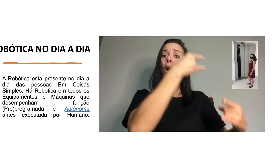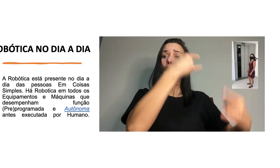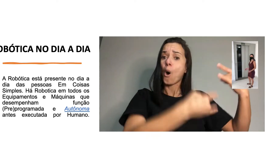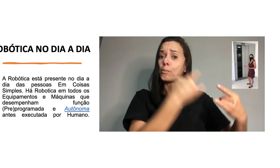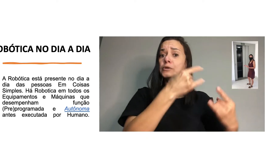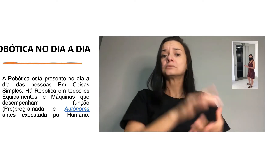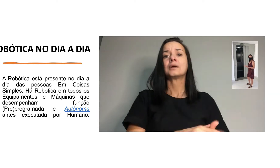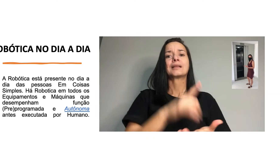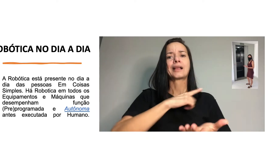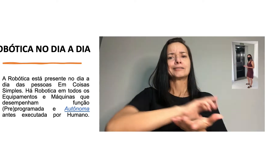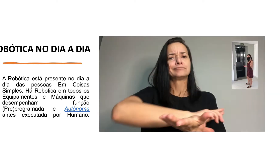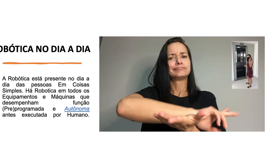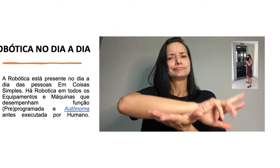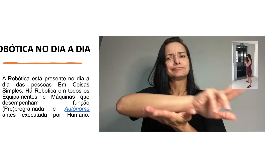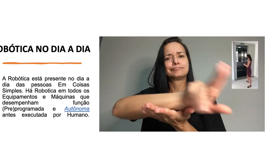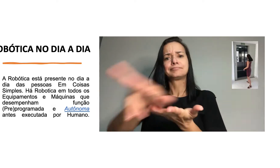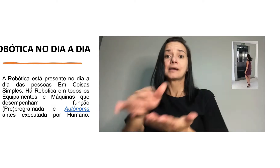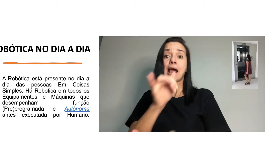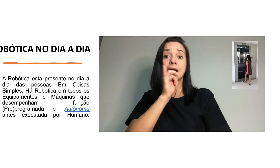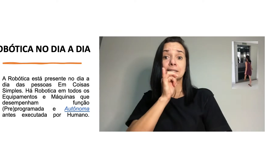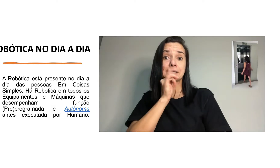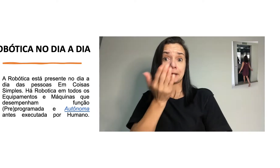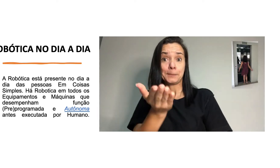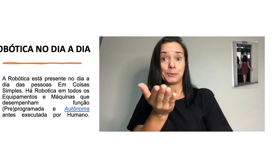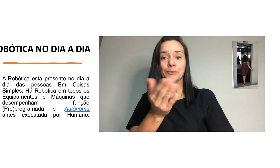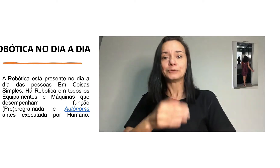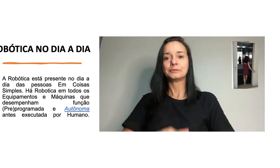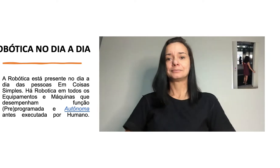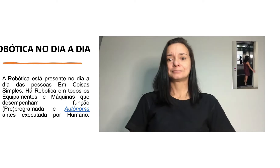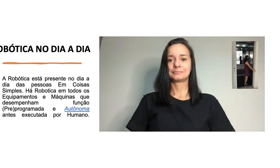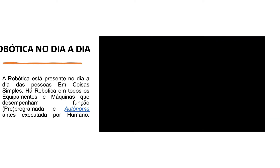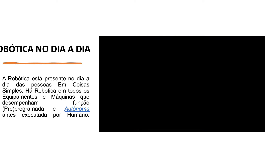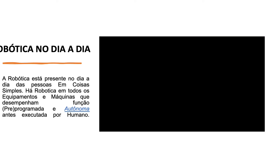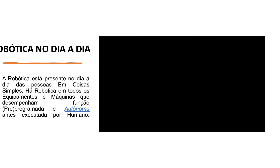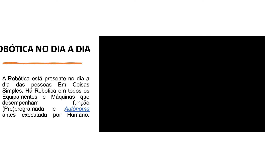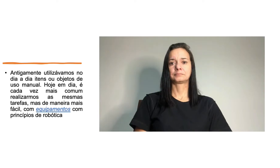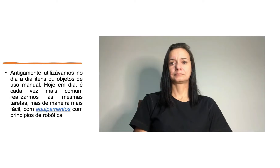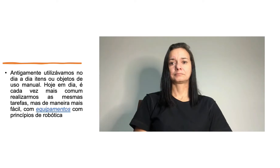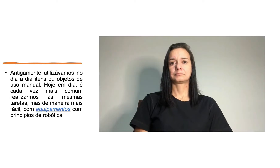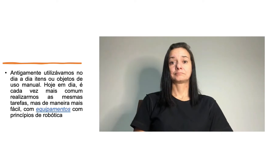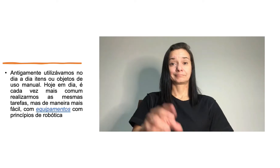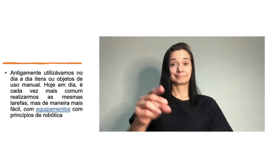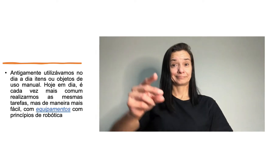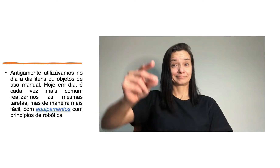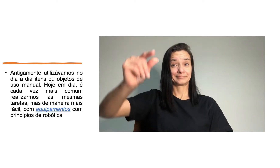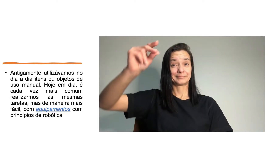É uma máquina que funciona pré-programada por um humano.